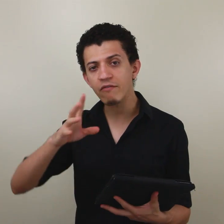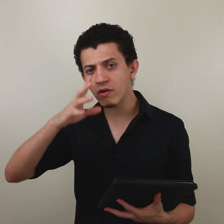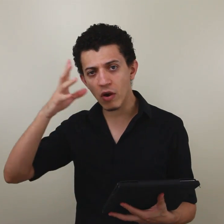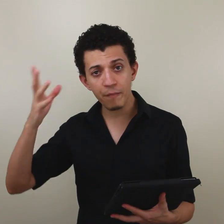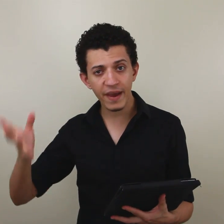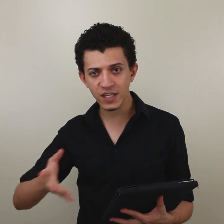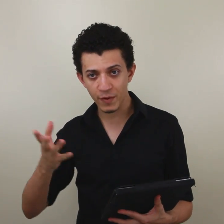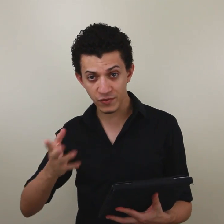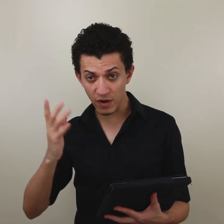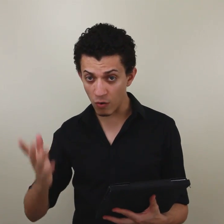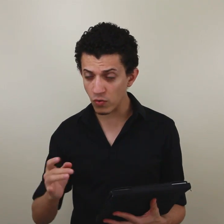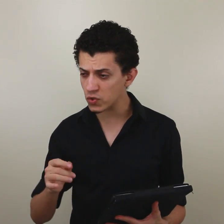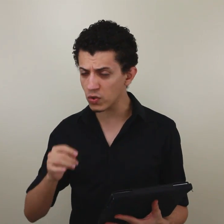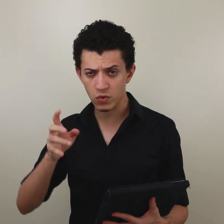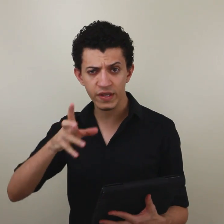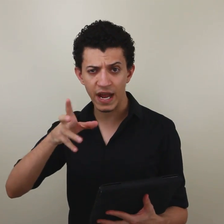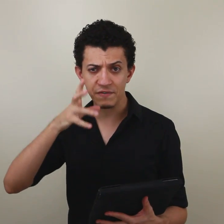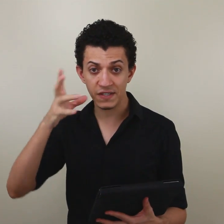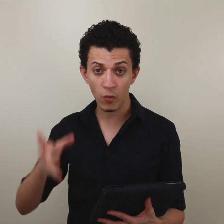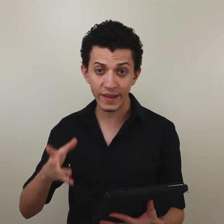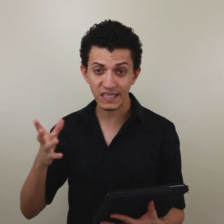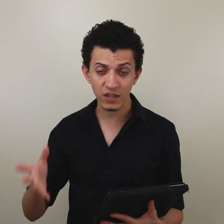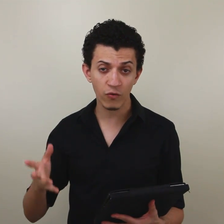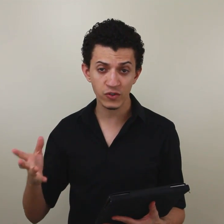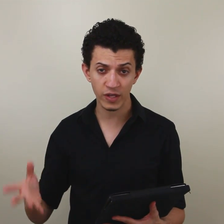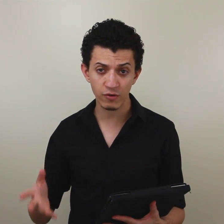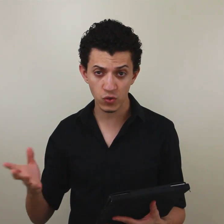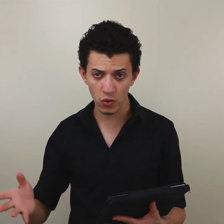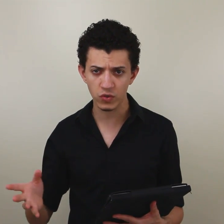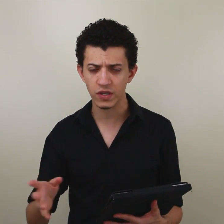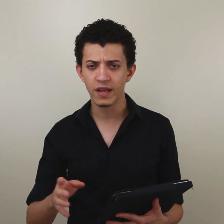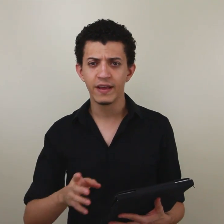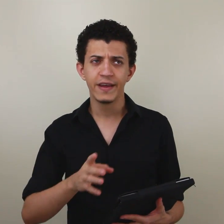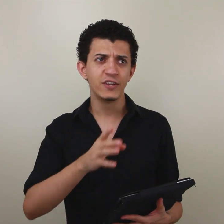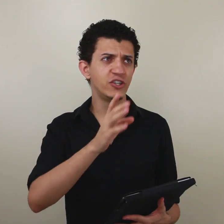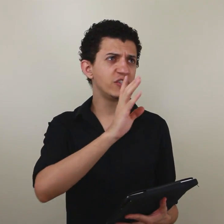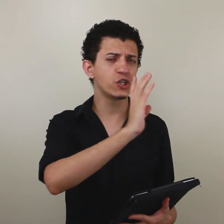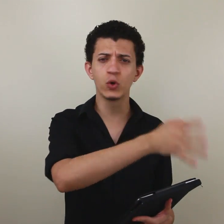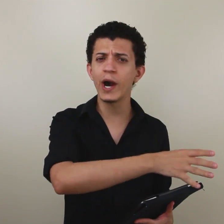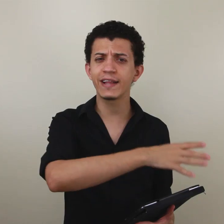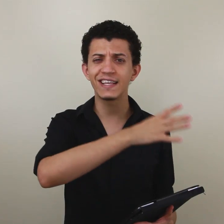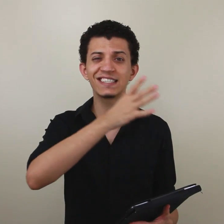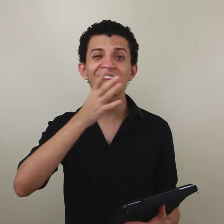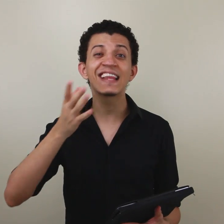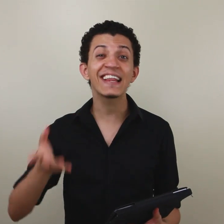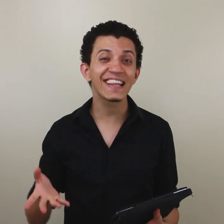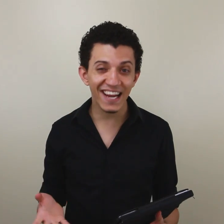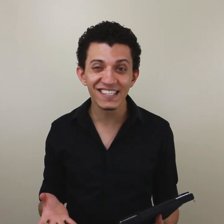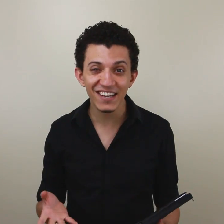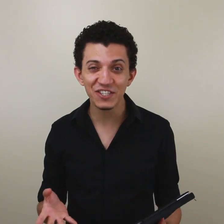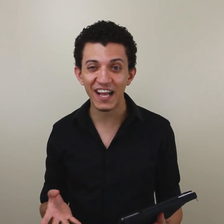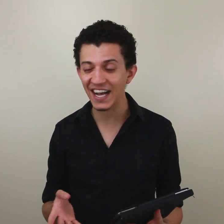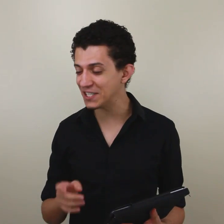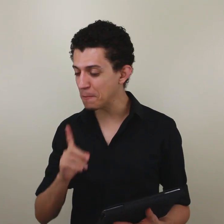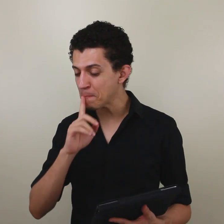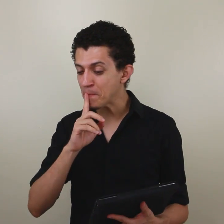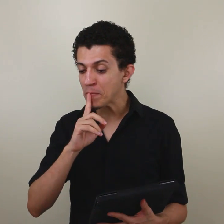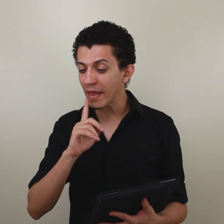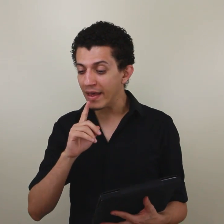em um ambiente profissional com surdos, coordenava 55 funcionários surdos de 18 até 73 anos de idade, e